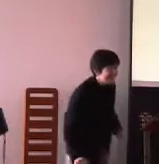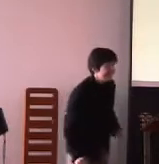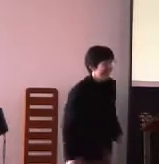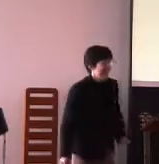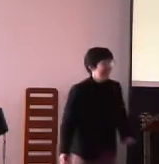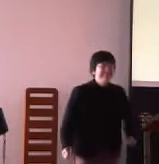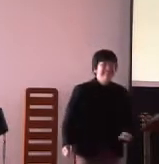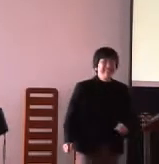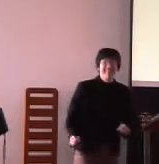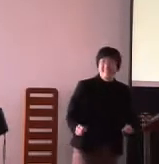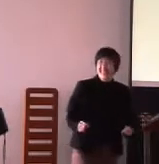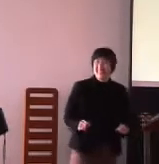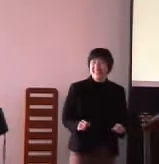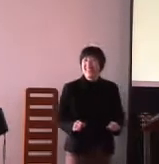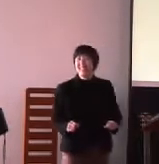の賛美